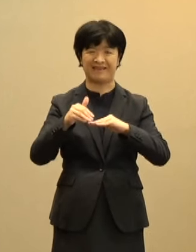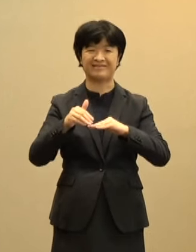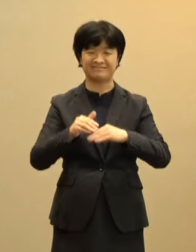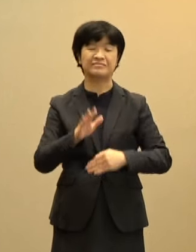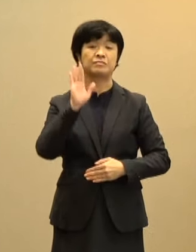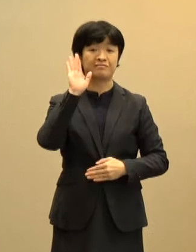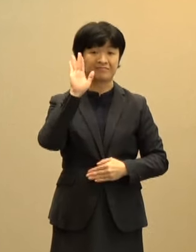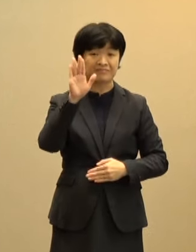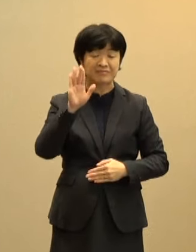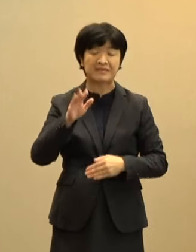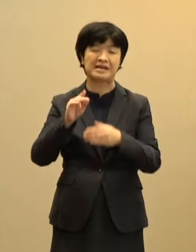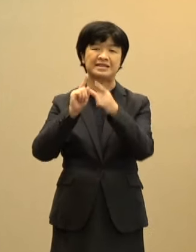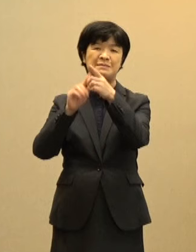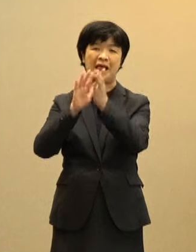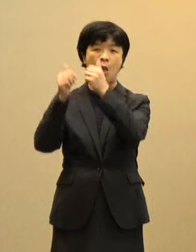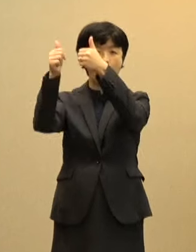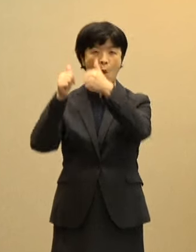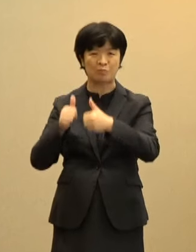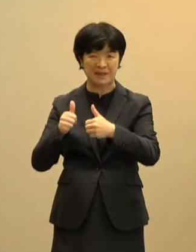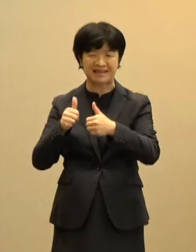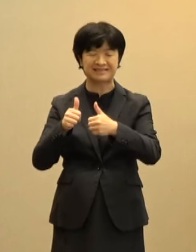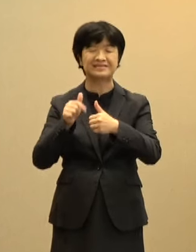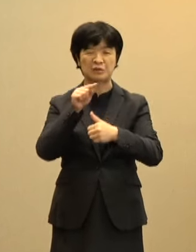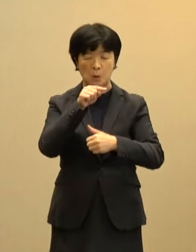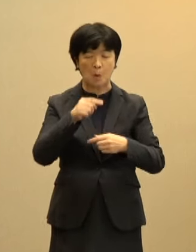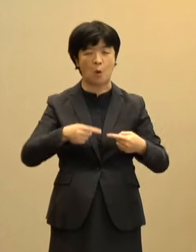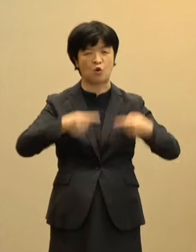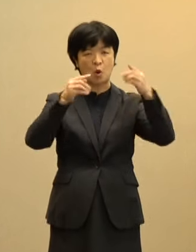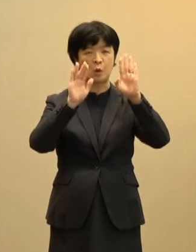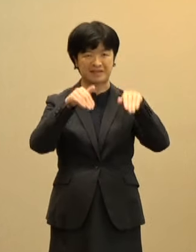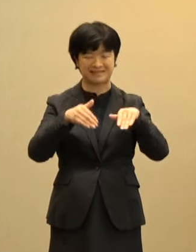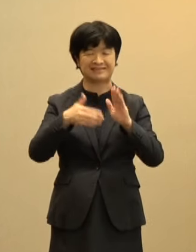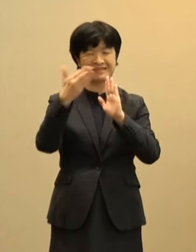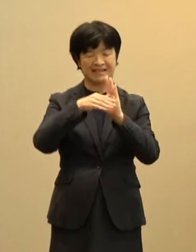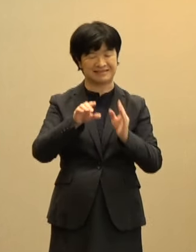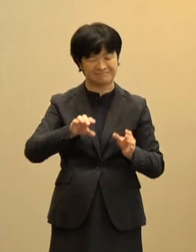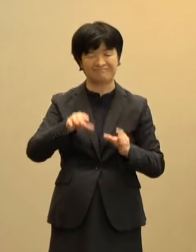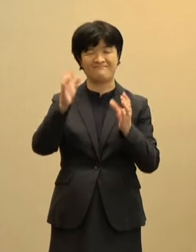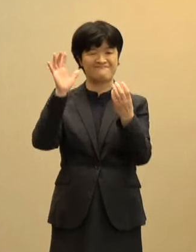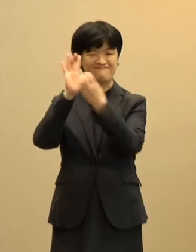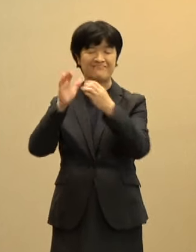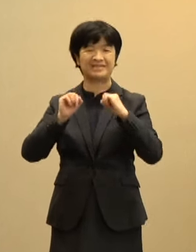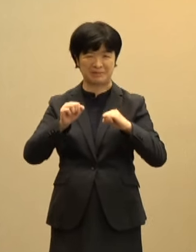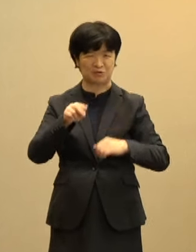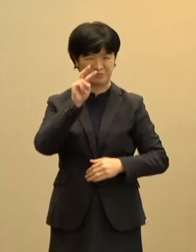県ホームページに表彰式の写真を掲載いたしますので、ぜひご覧ください。